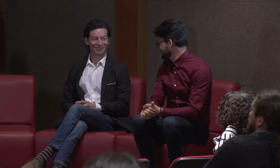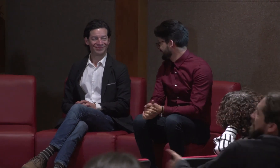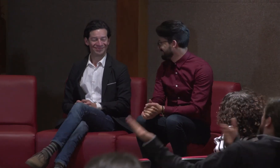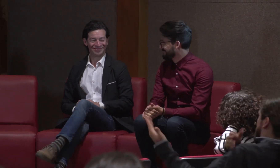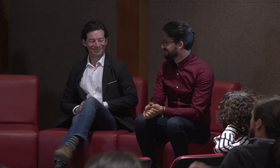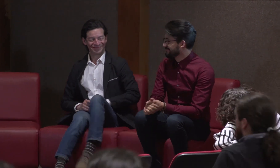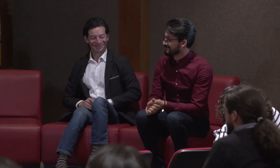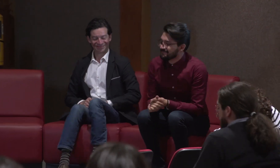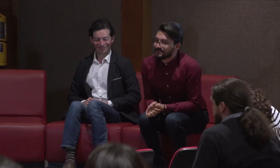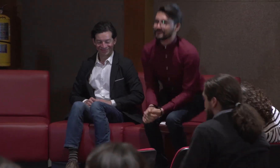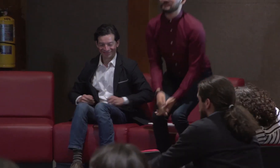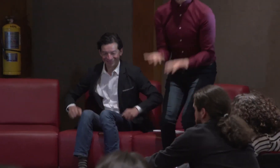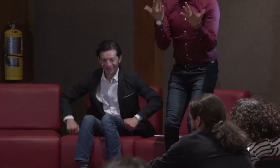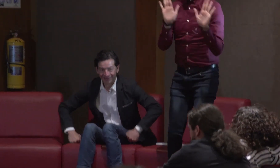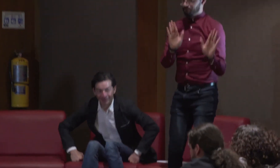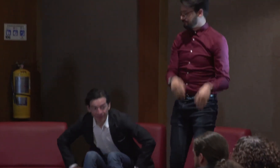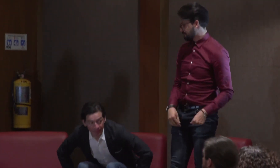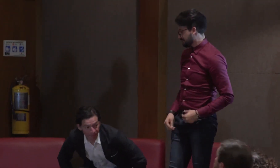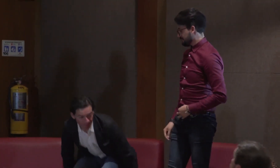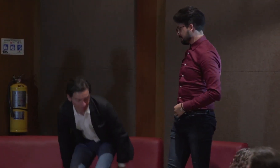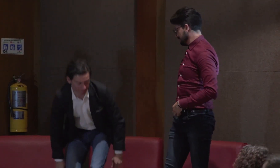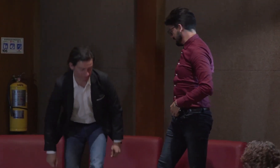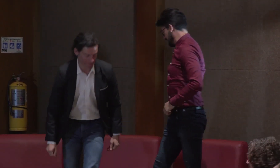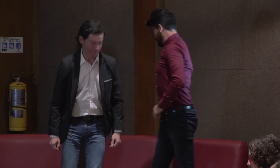a sus asientos. Muchas gracias.